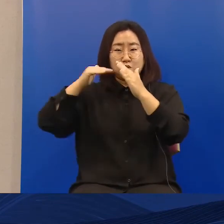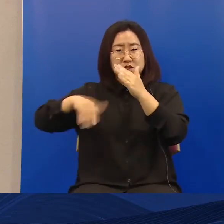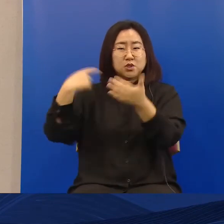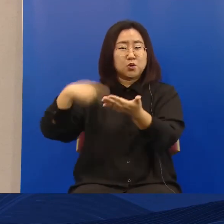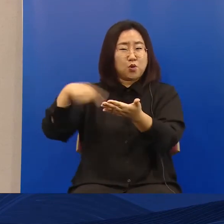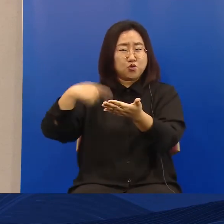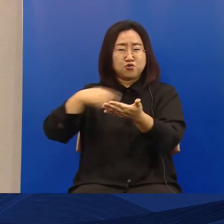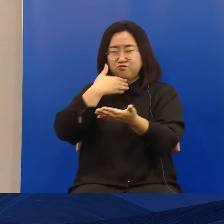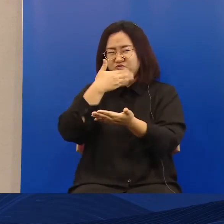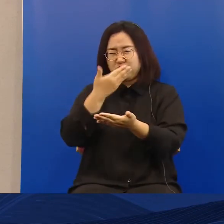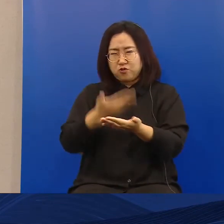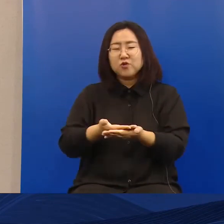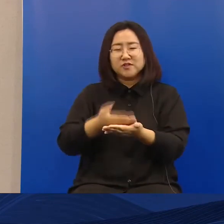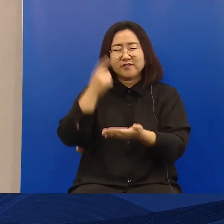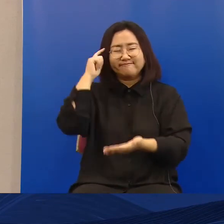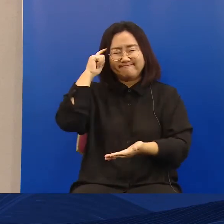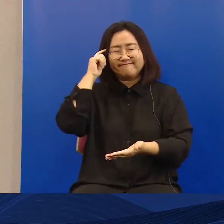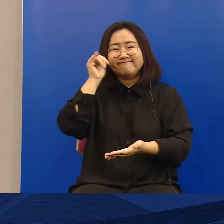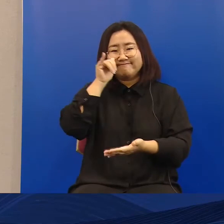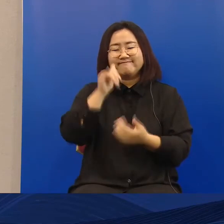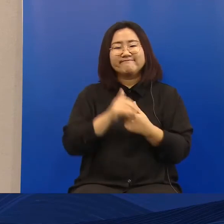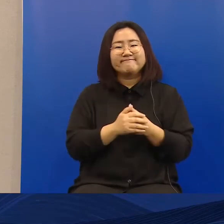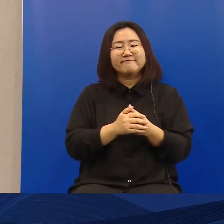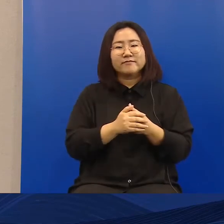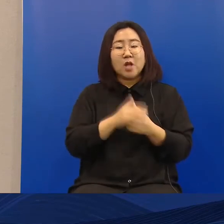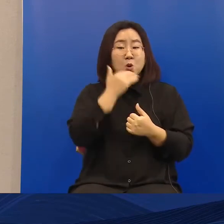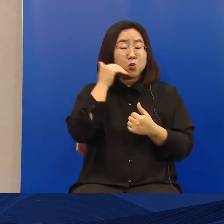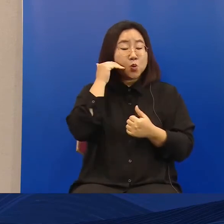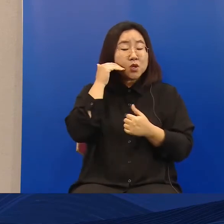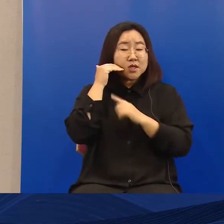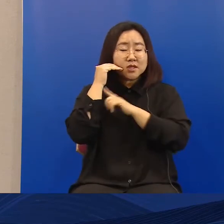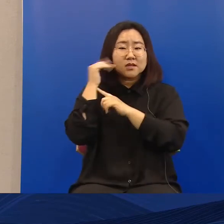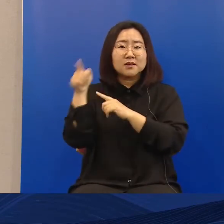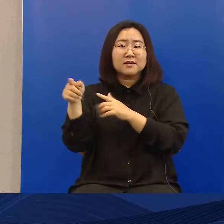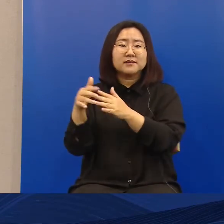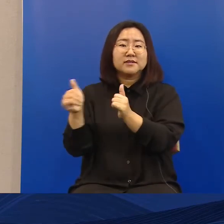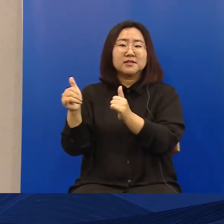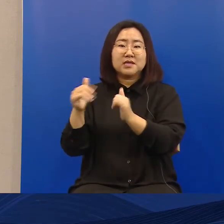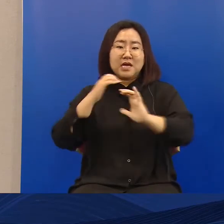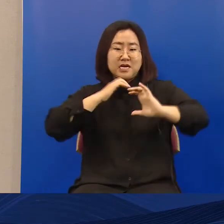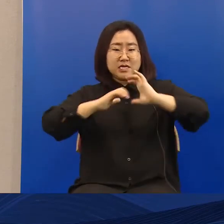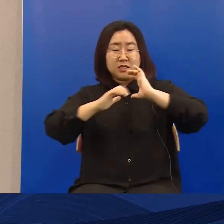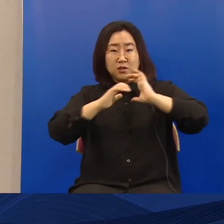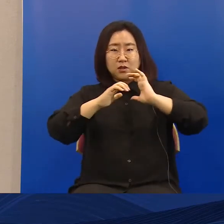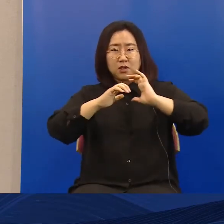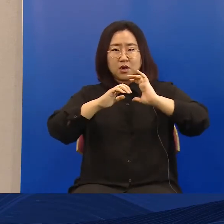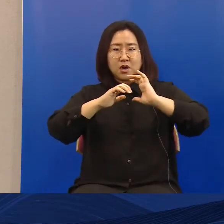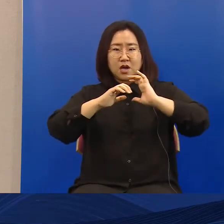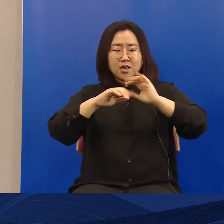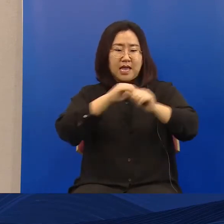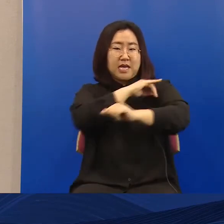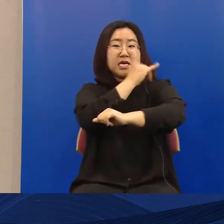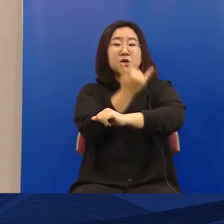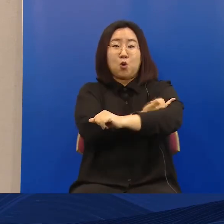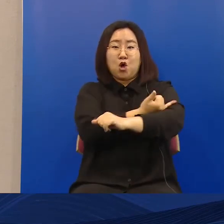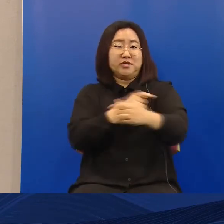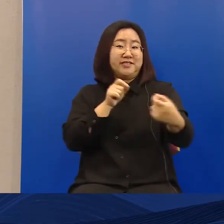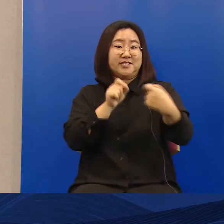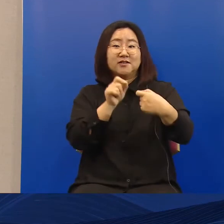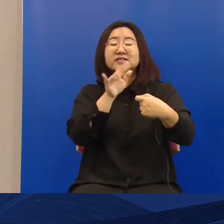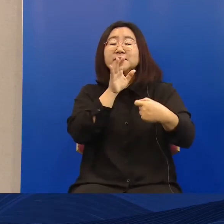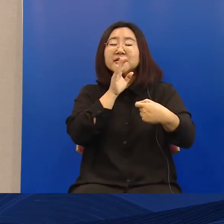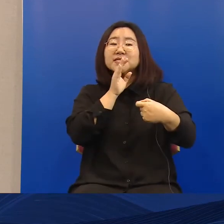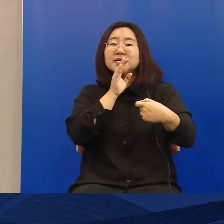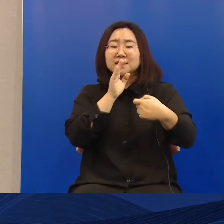교육의 중요성을 인식하게 되죠. 농인들은 의사소통을 통해서 모든 인권에 접근할 수 있습니다.